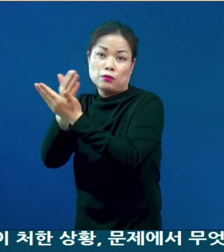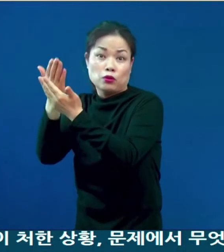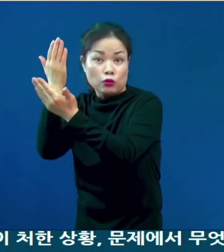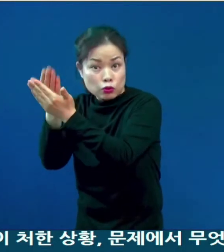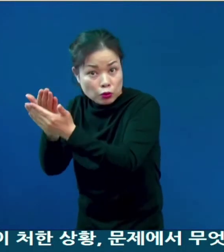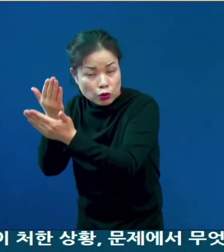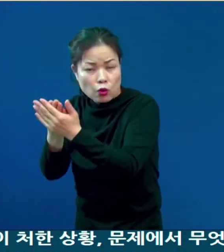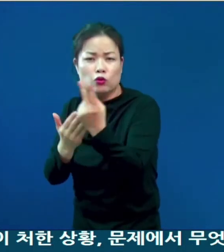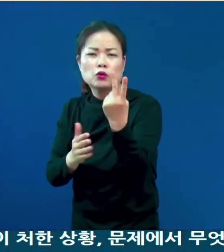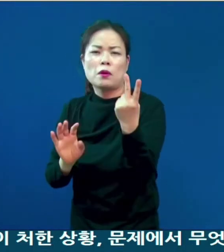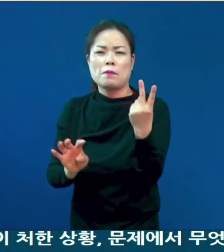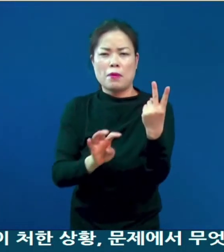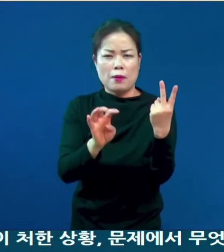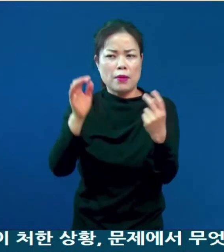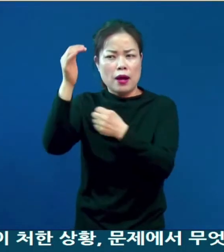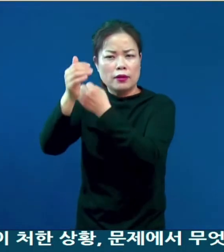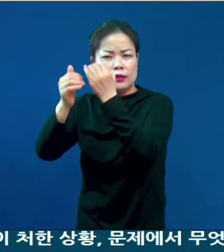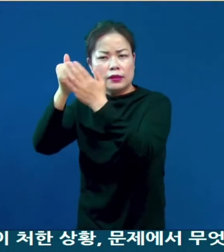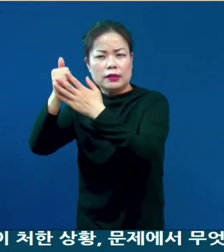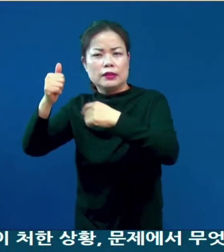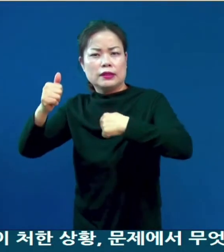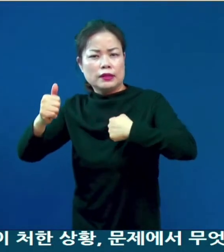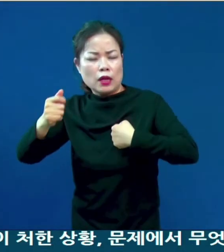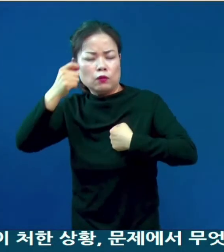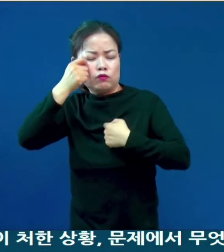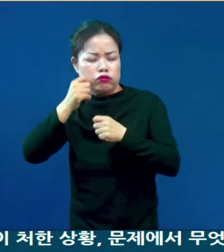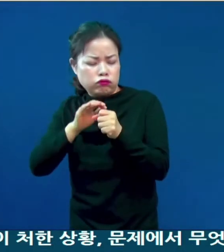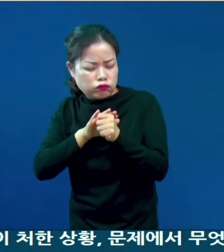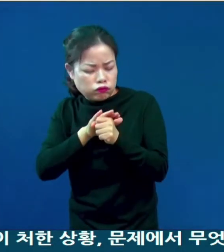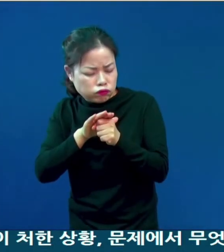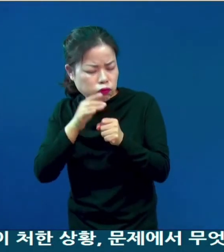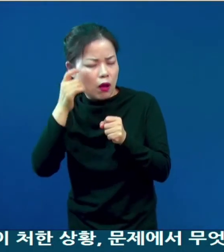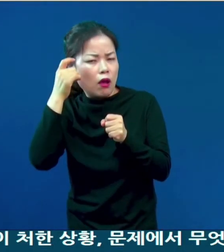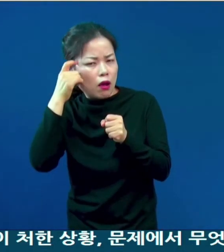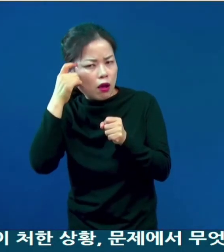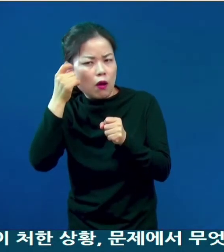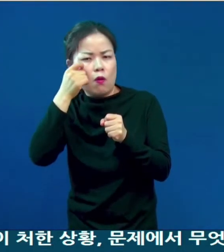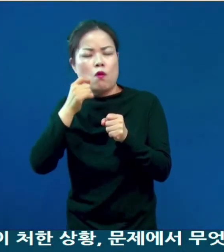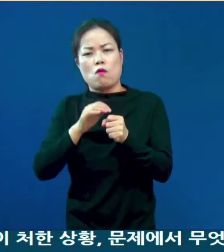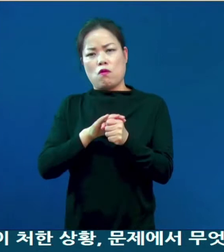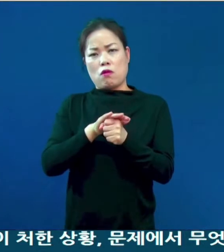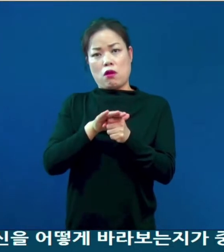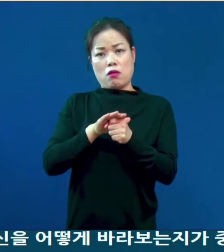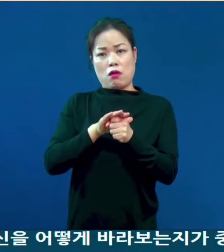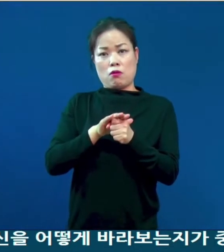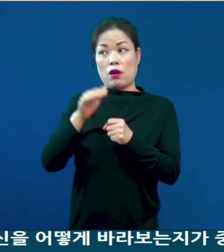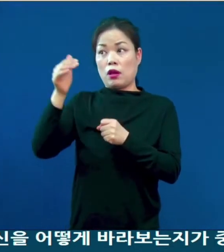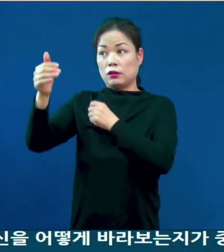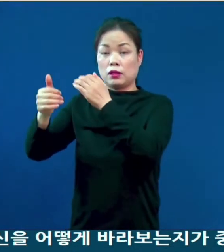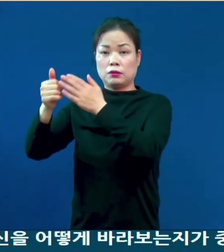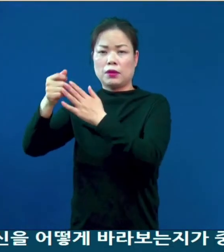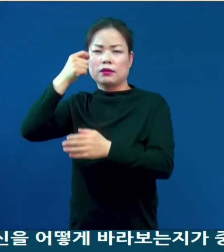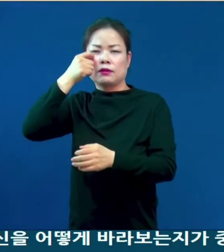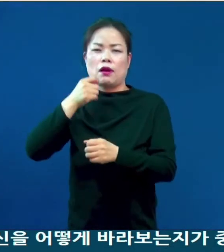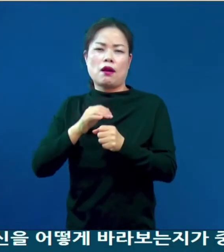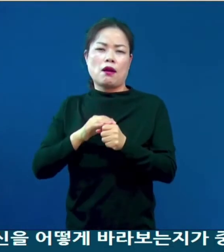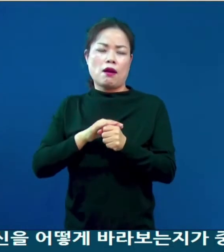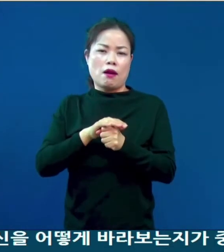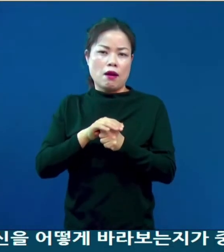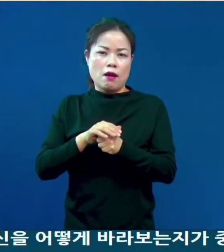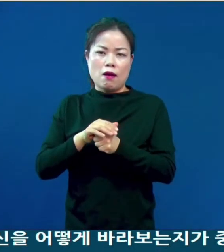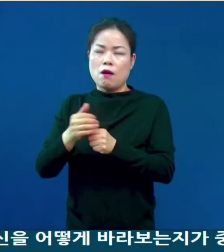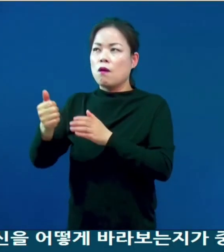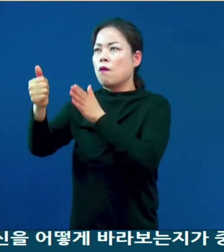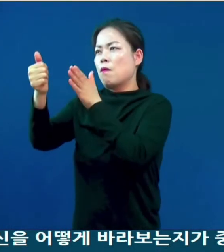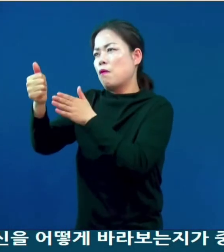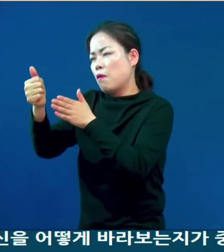번이나 반복해서 하나님께서 자신을 불쌍히 여겨주시고 긍휼히 여겨달라고 하나님의 자비하심을